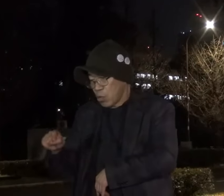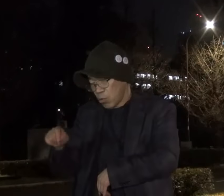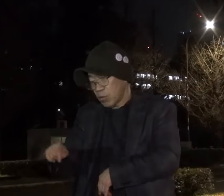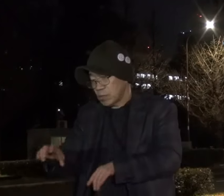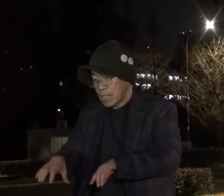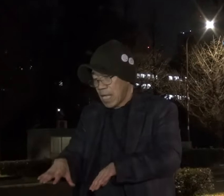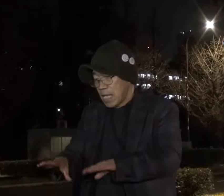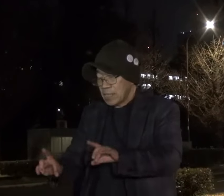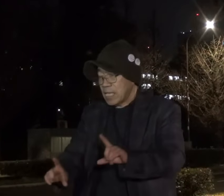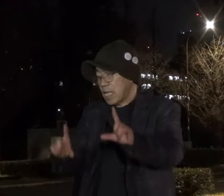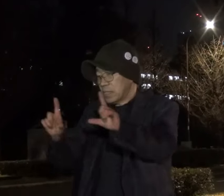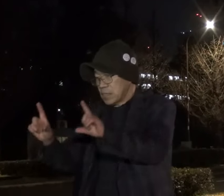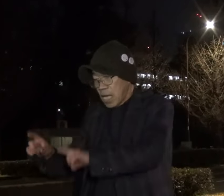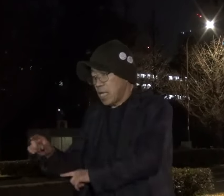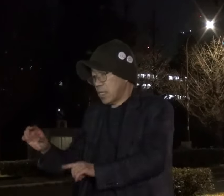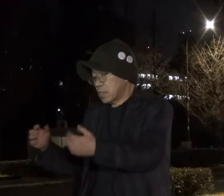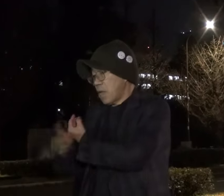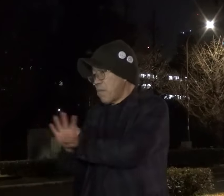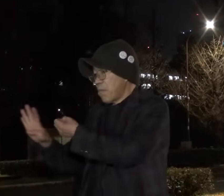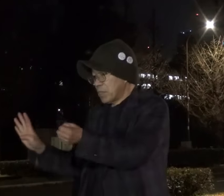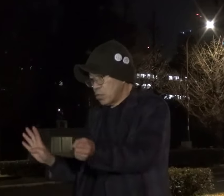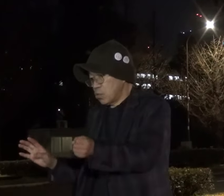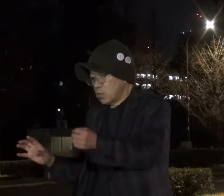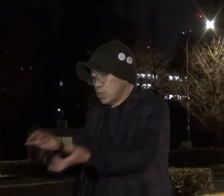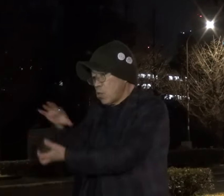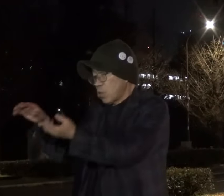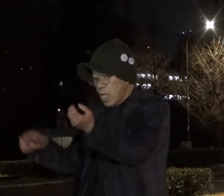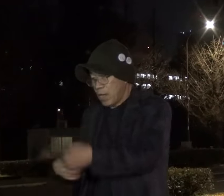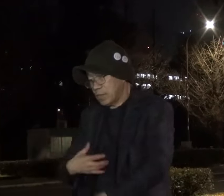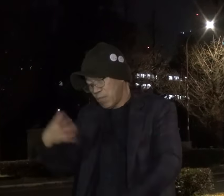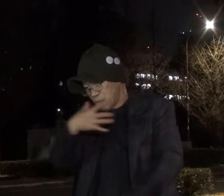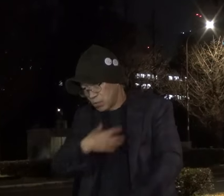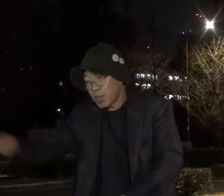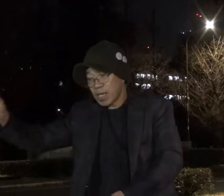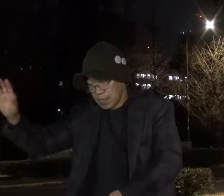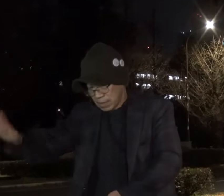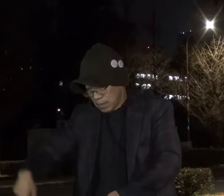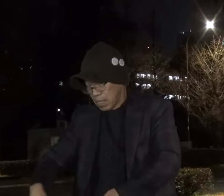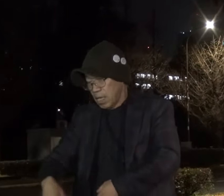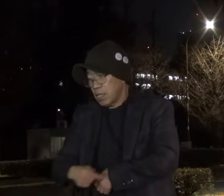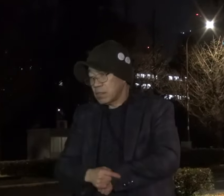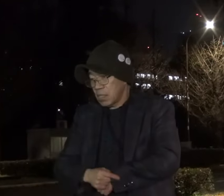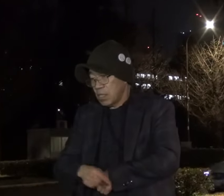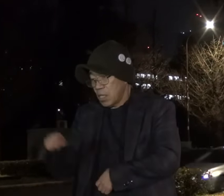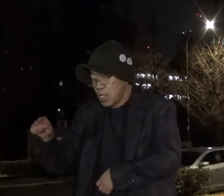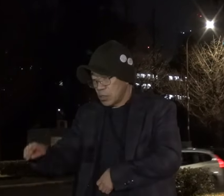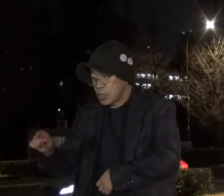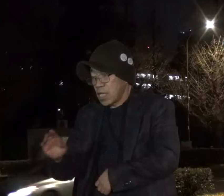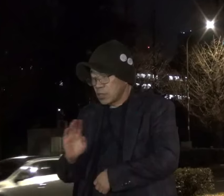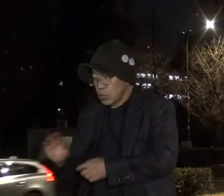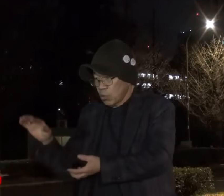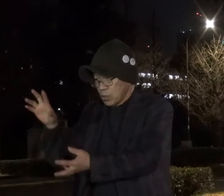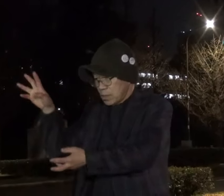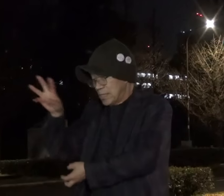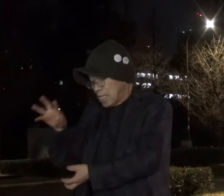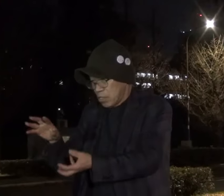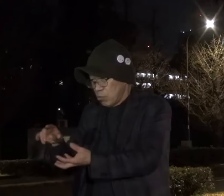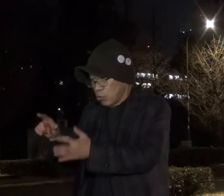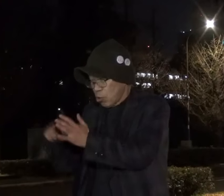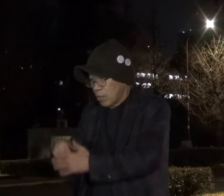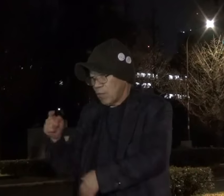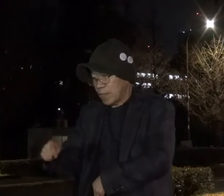が今回の原発事故で全て奪われてしまったのです。震災当日、夫は海外出張の最中